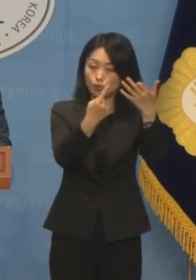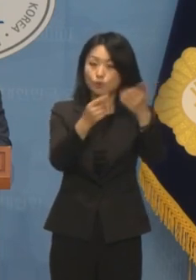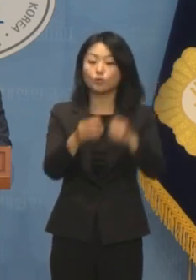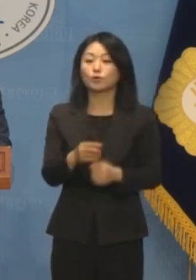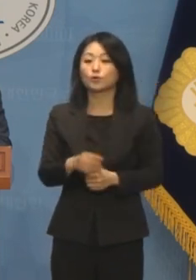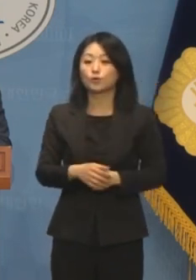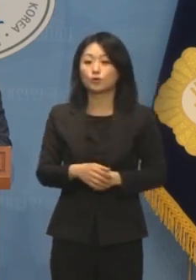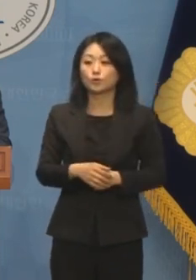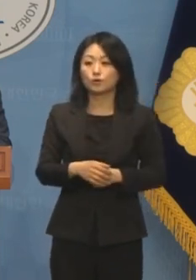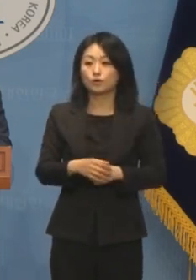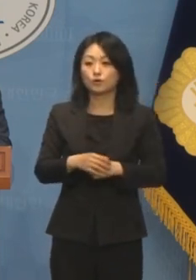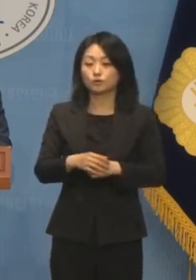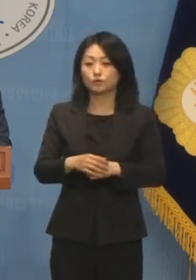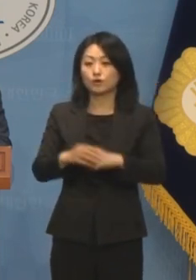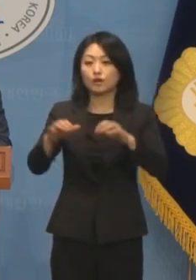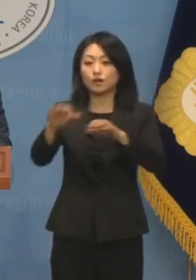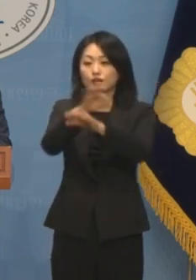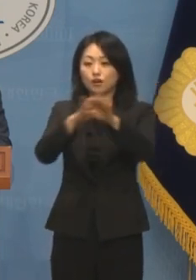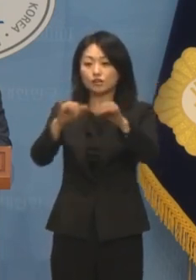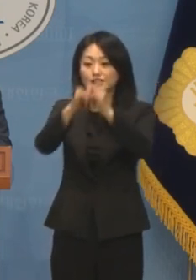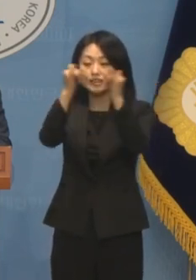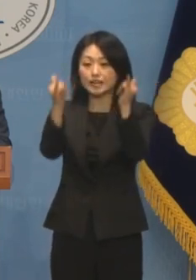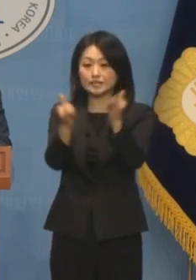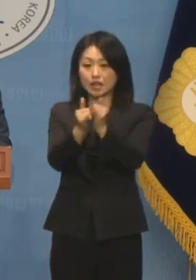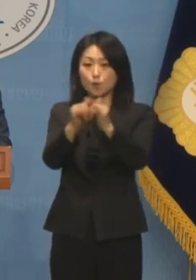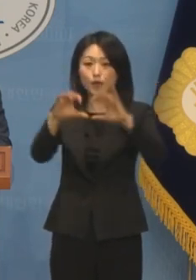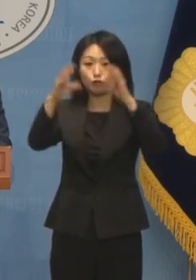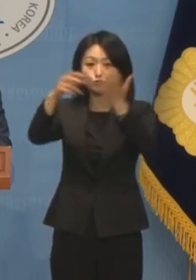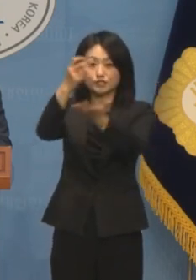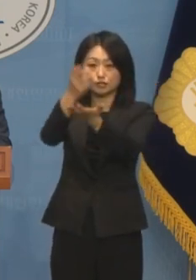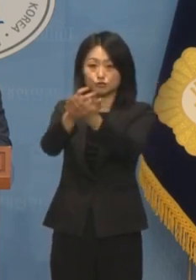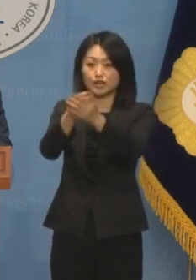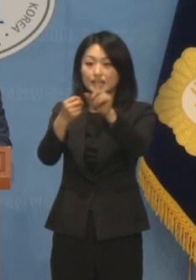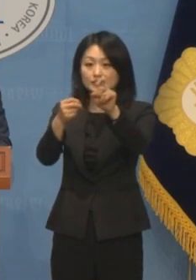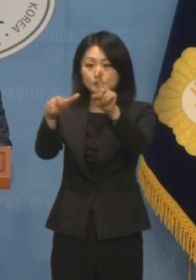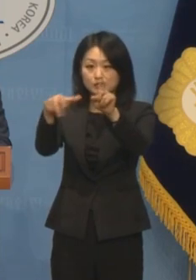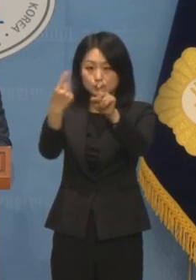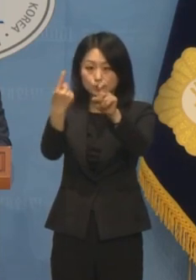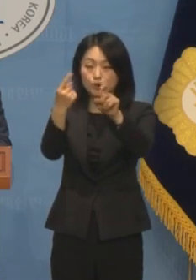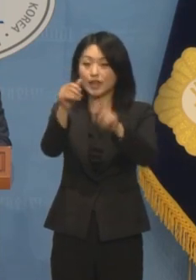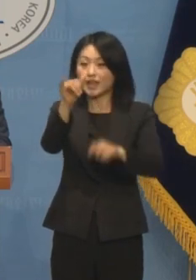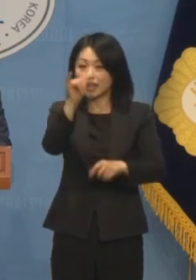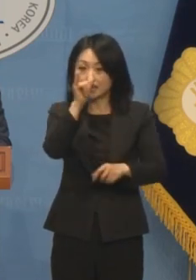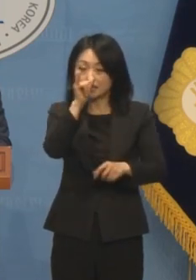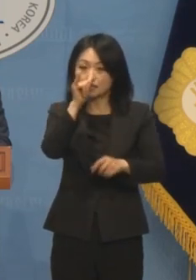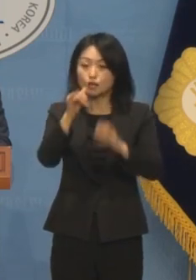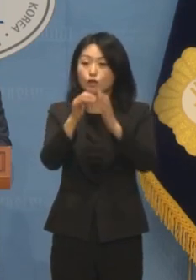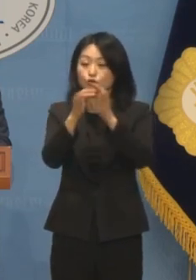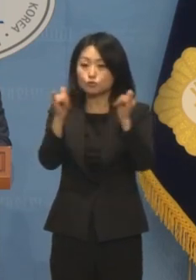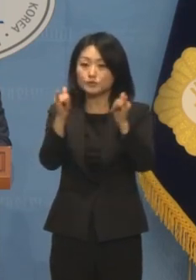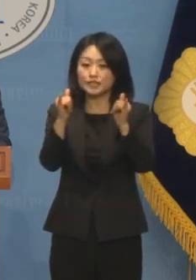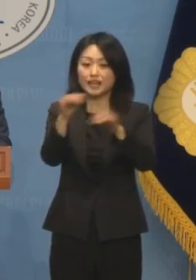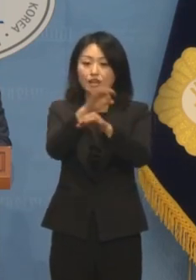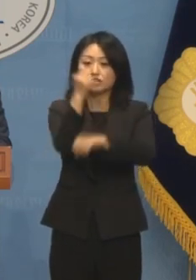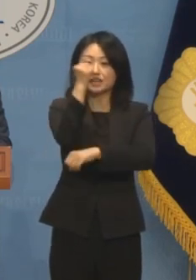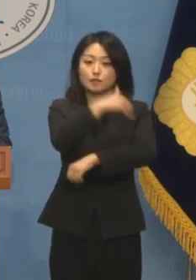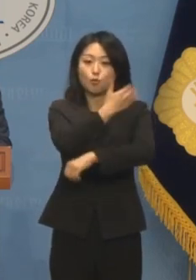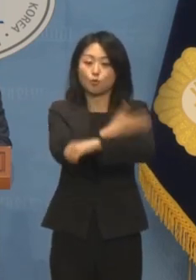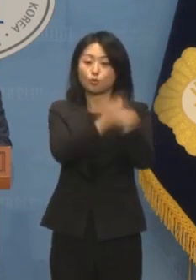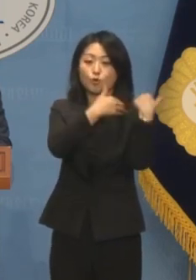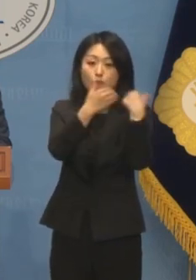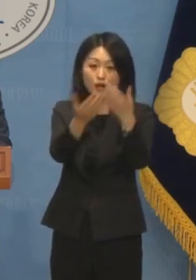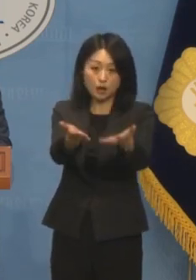및 문화적 권리에 관한 국제규약 제11조에 명시된 국민의 경제적 기본권을 외면하고